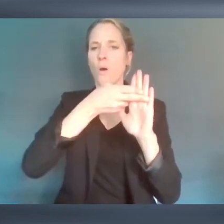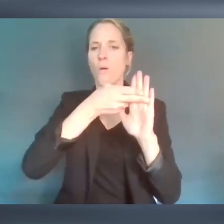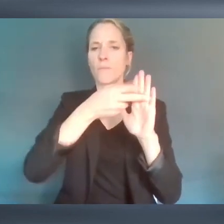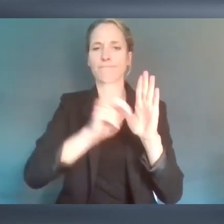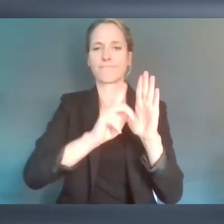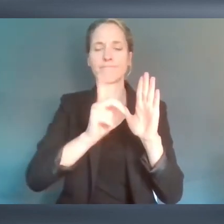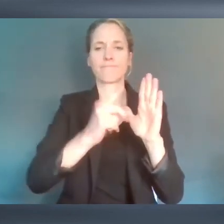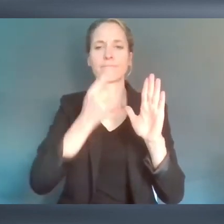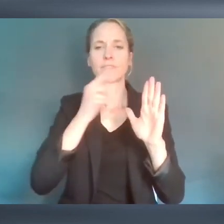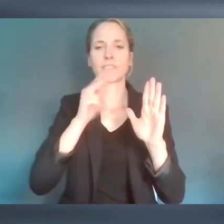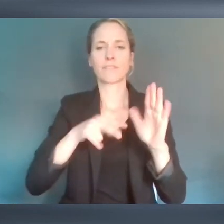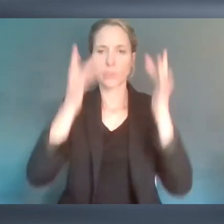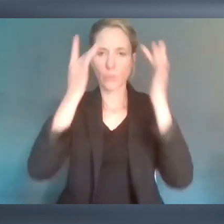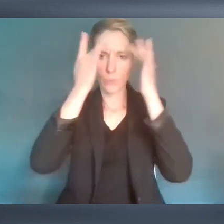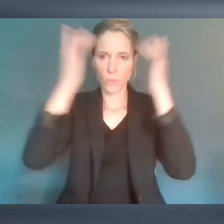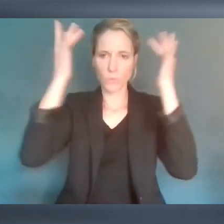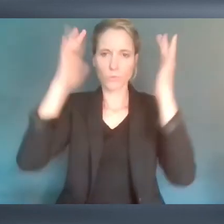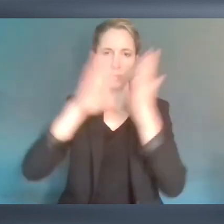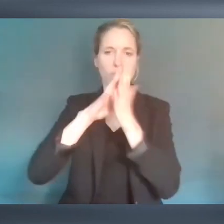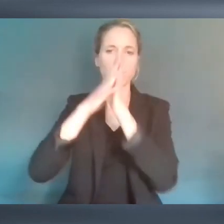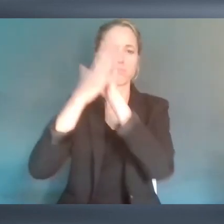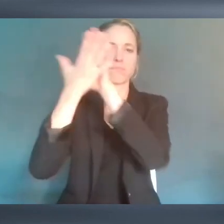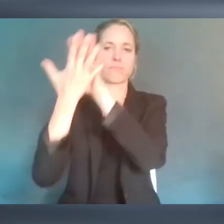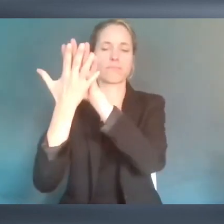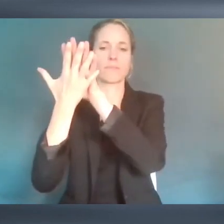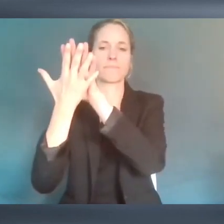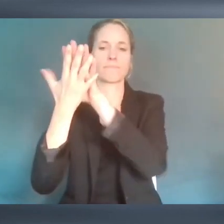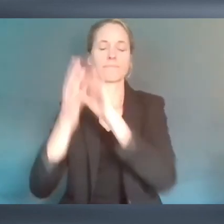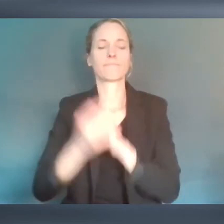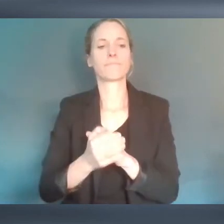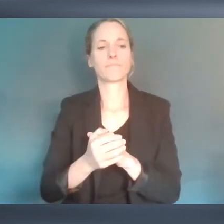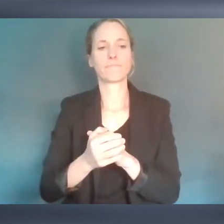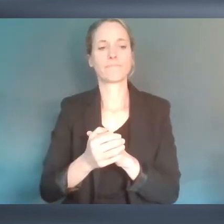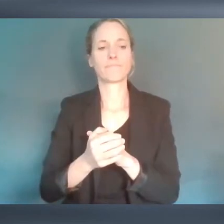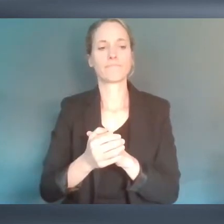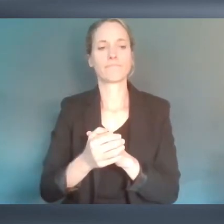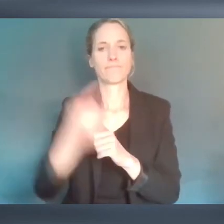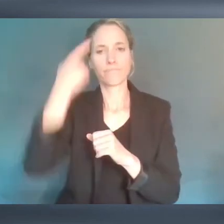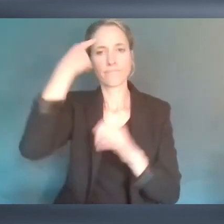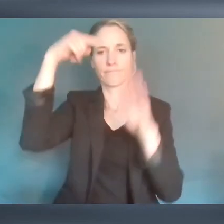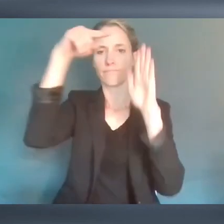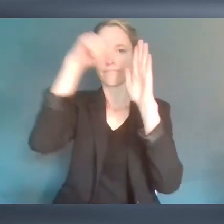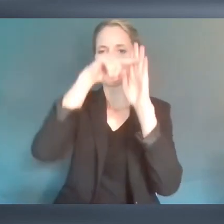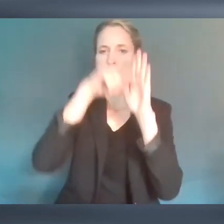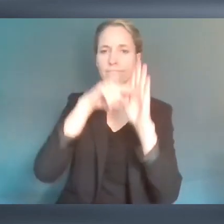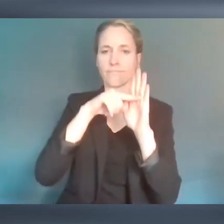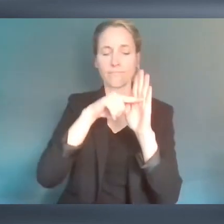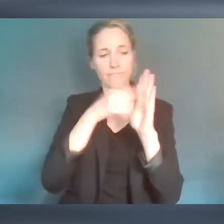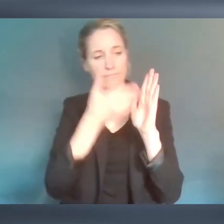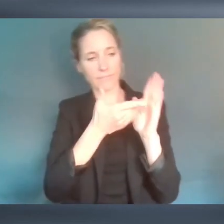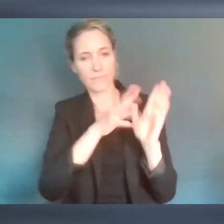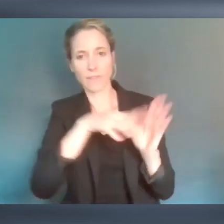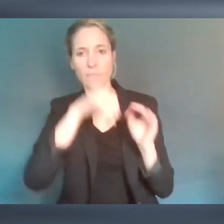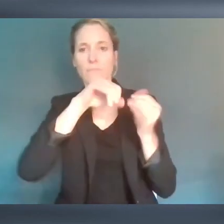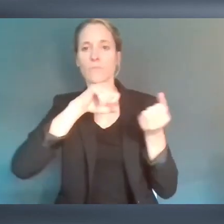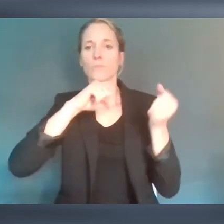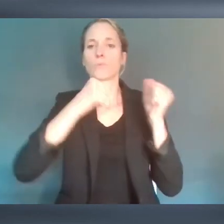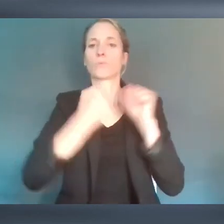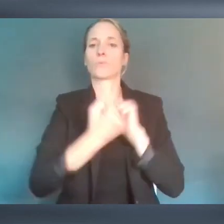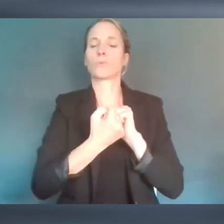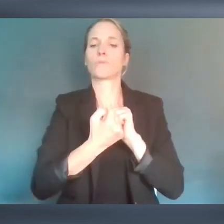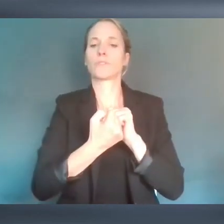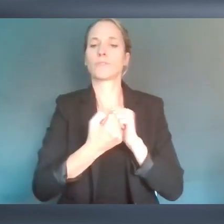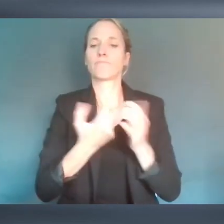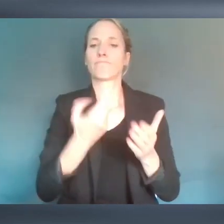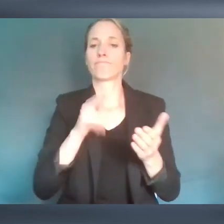culture, ce sont des principes que l'on va en profondeur modifier, et ça n'a rien à voir avec les outils qui pourraient